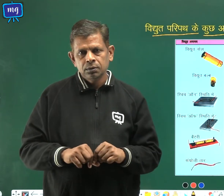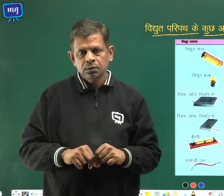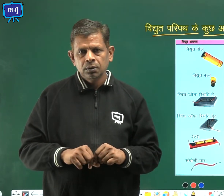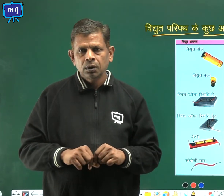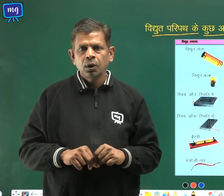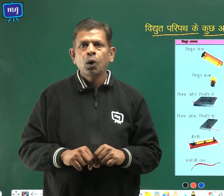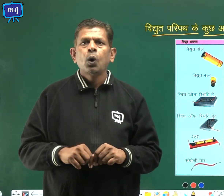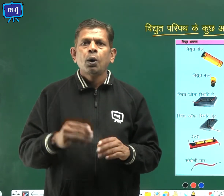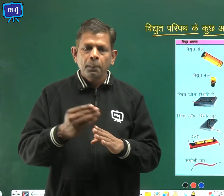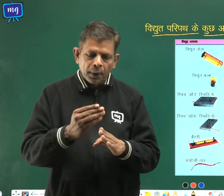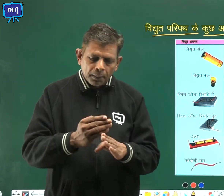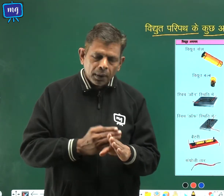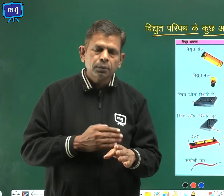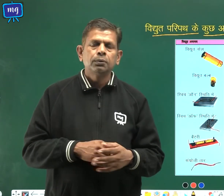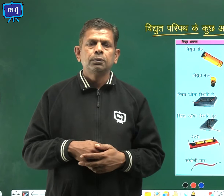अवयवों को